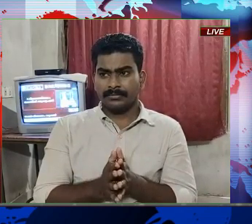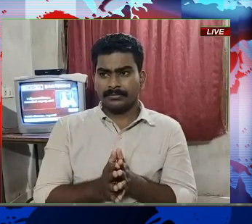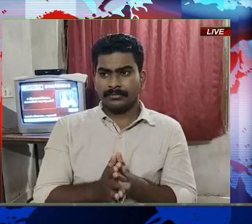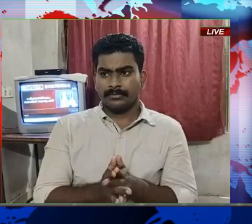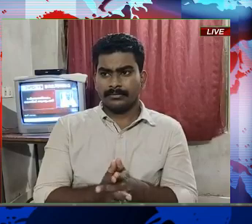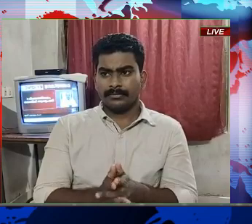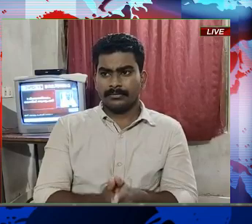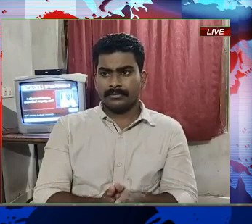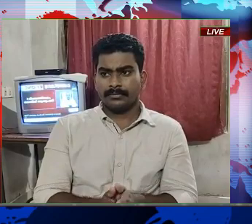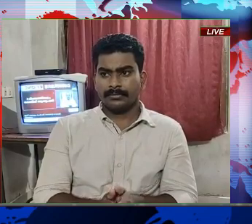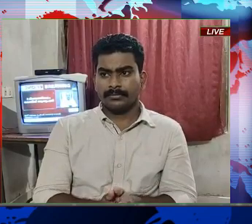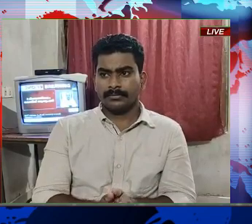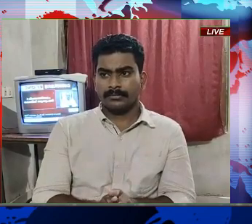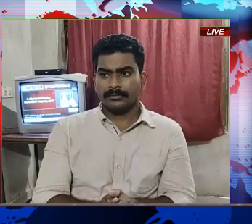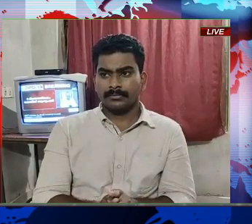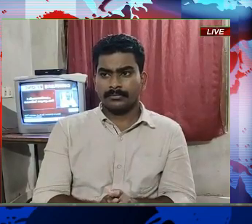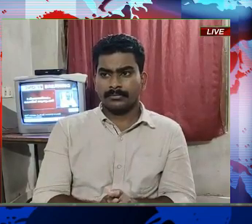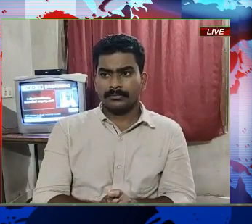സംഭരിക്കേണ്ട സമയമാണിത്.